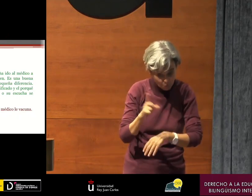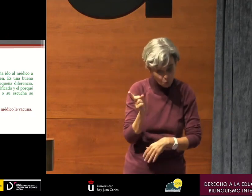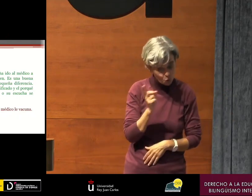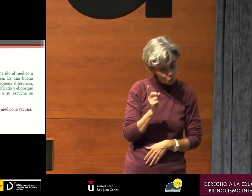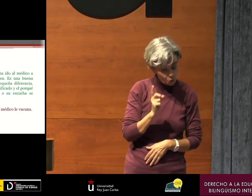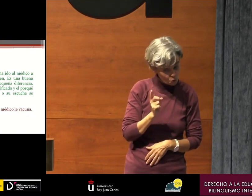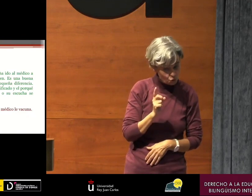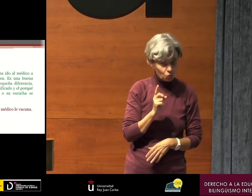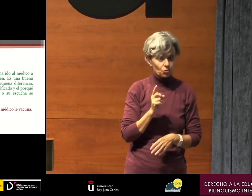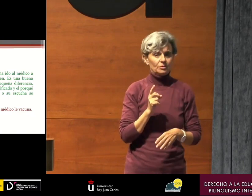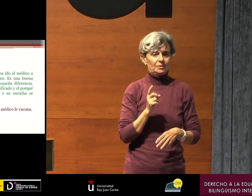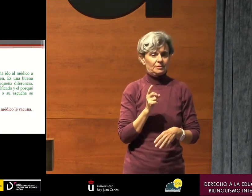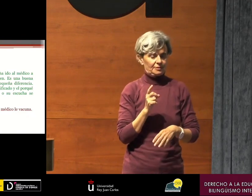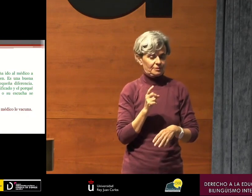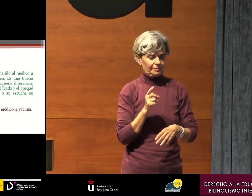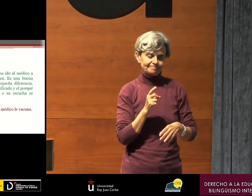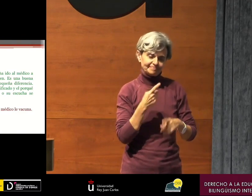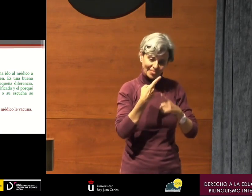vacunas.